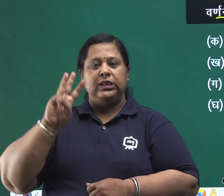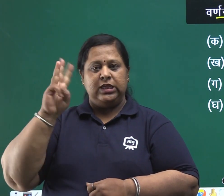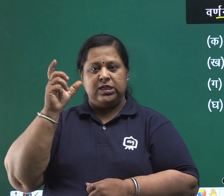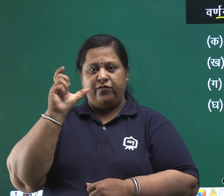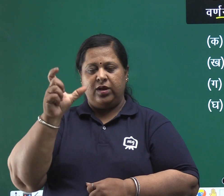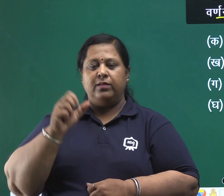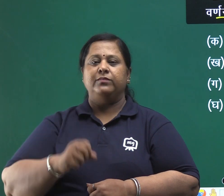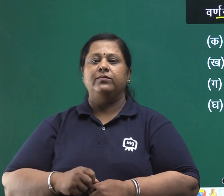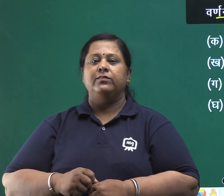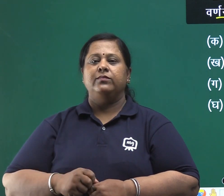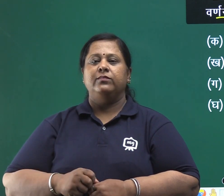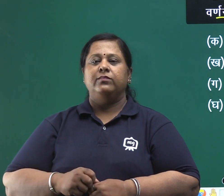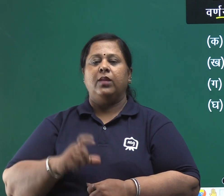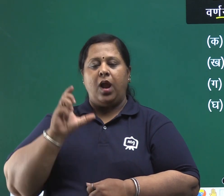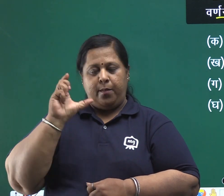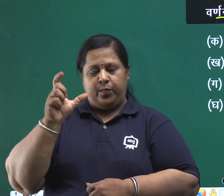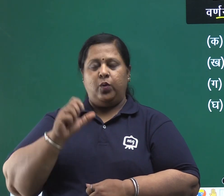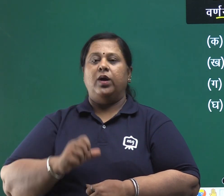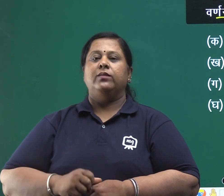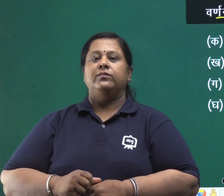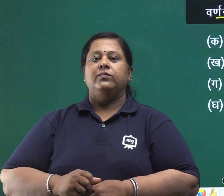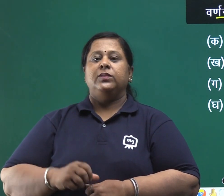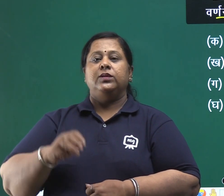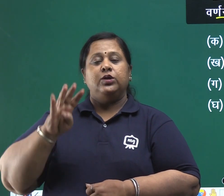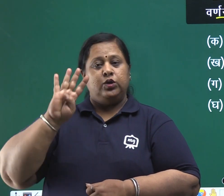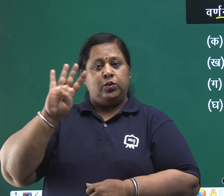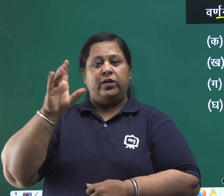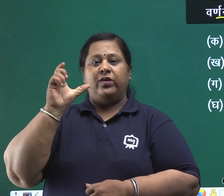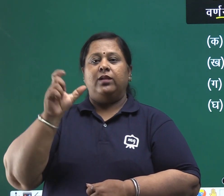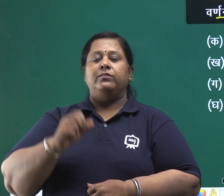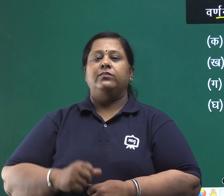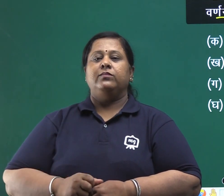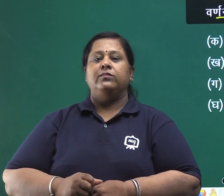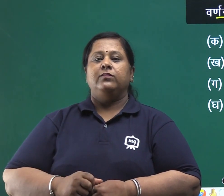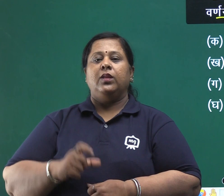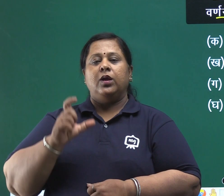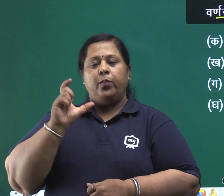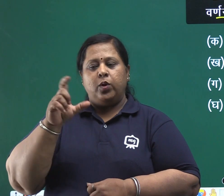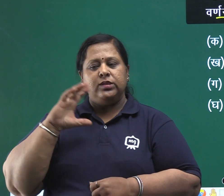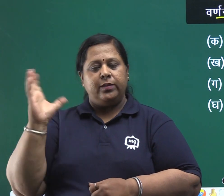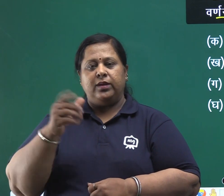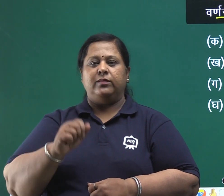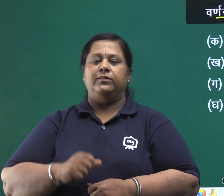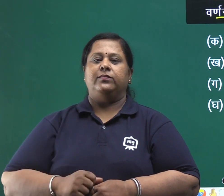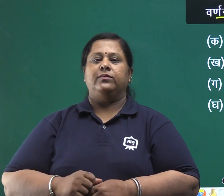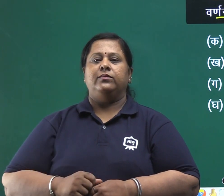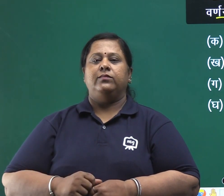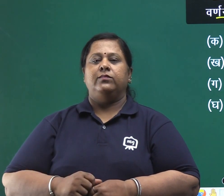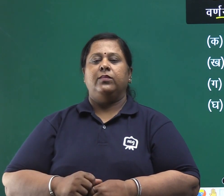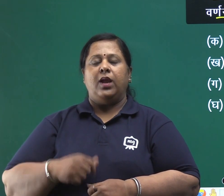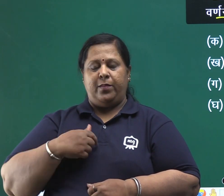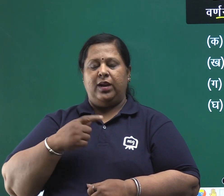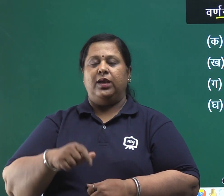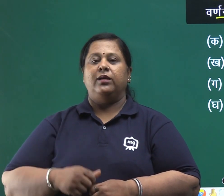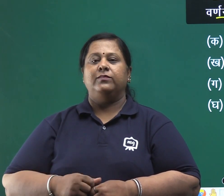तीसरा विकल्प अपनों का और चौथा विकल्प उपरोक्त सभी। हमारे